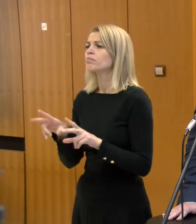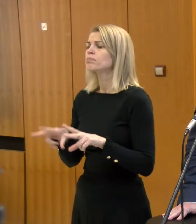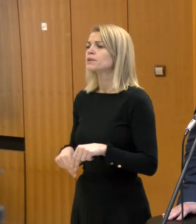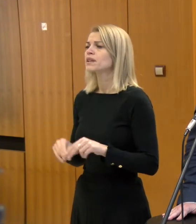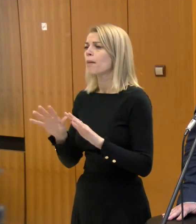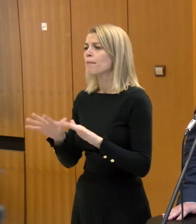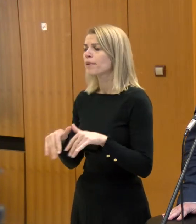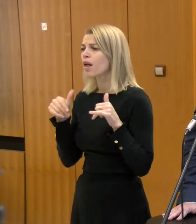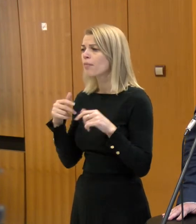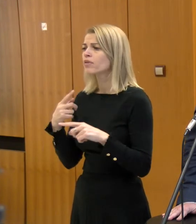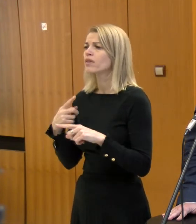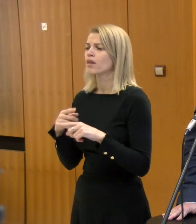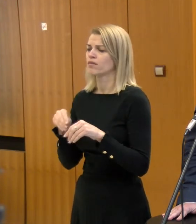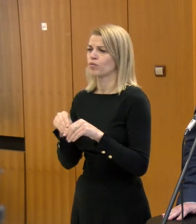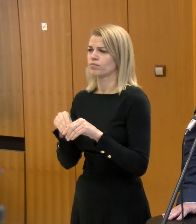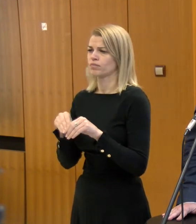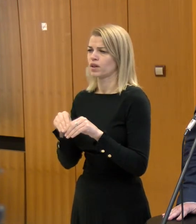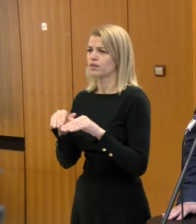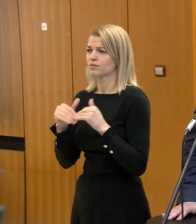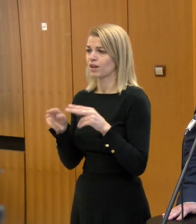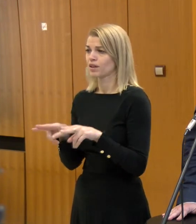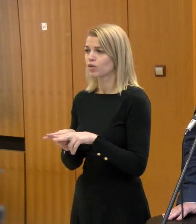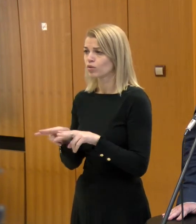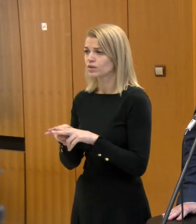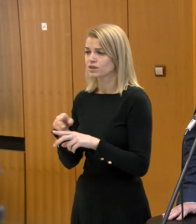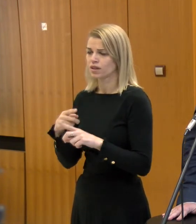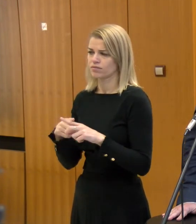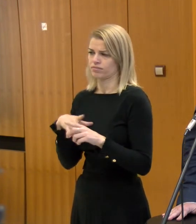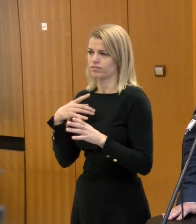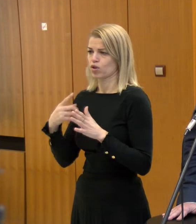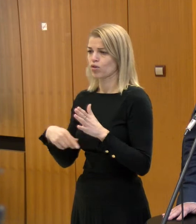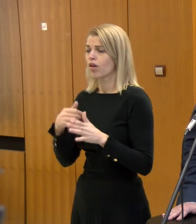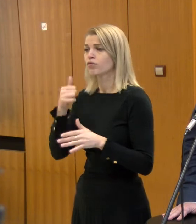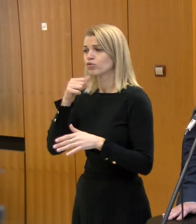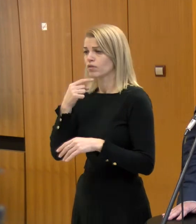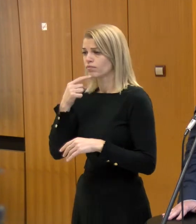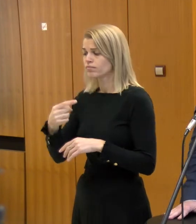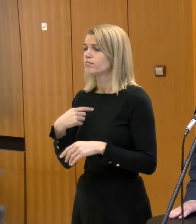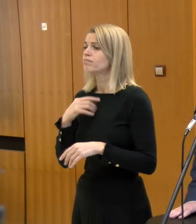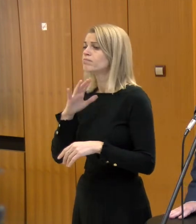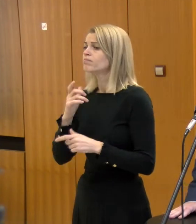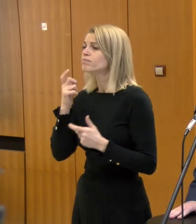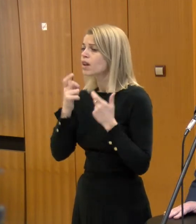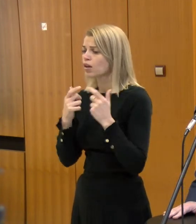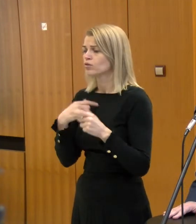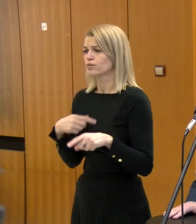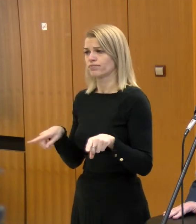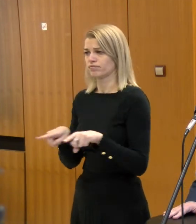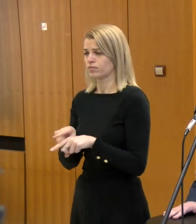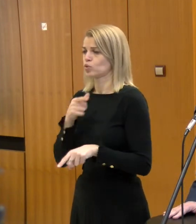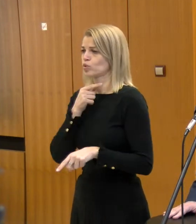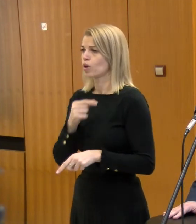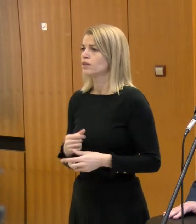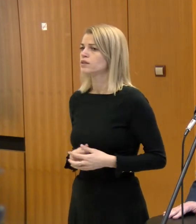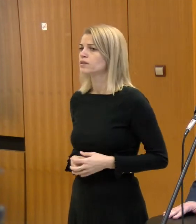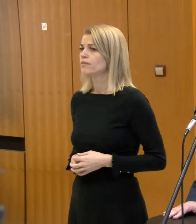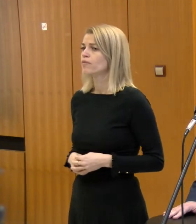parlamentu a predseda Sme rodina Boris Kollár sa k tomu včera vyjadril a plne sa stotožňujem s jeho stanoviskom.